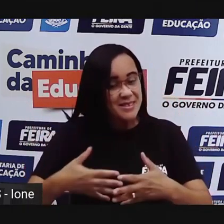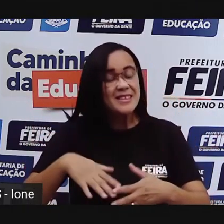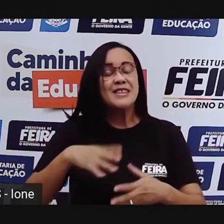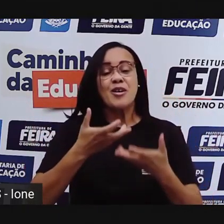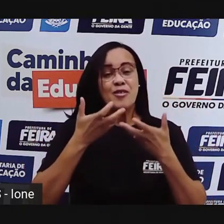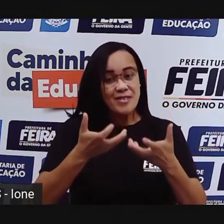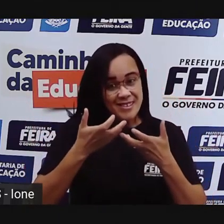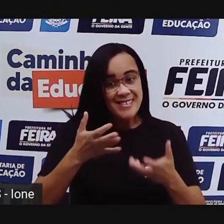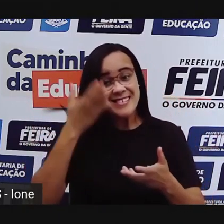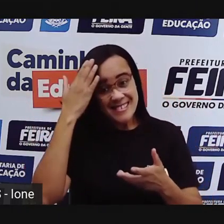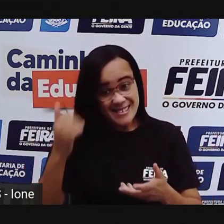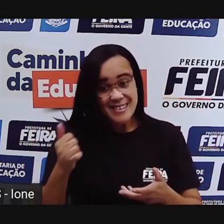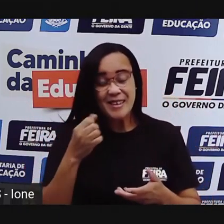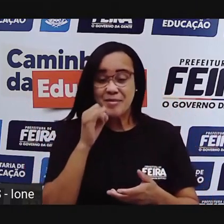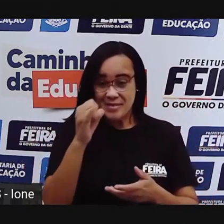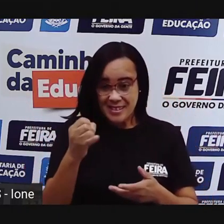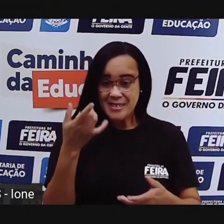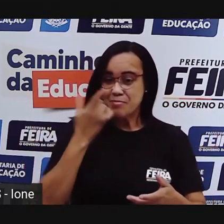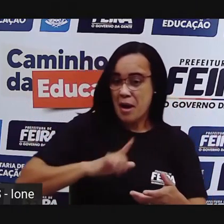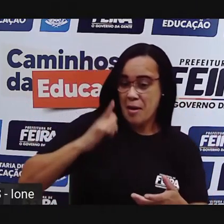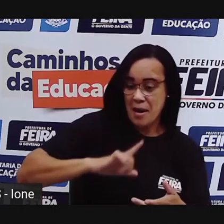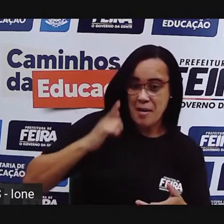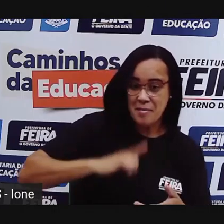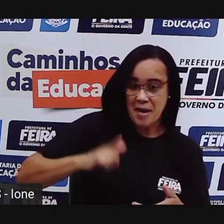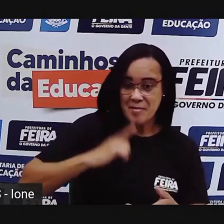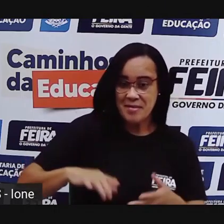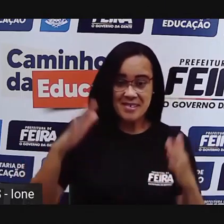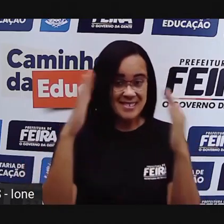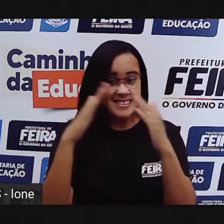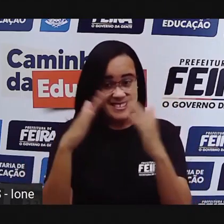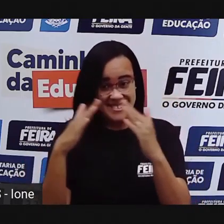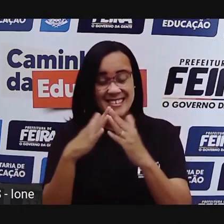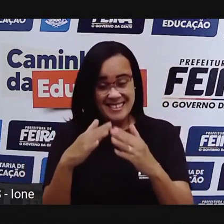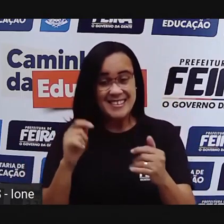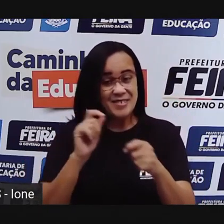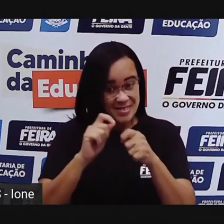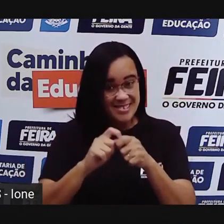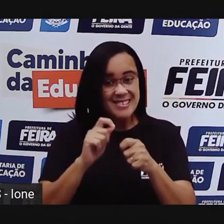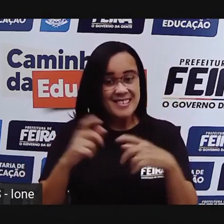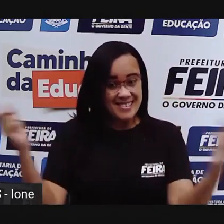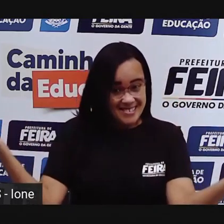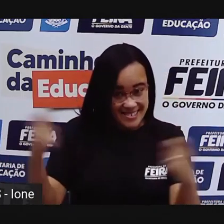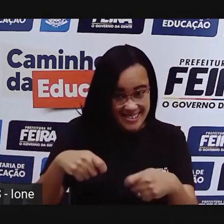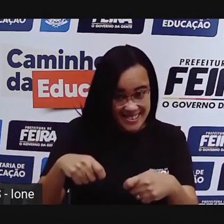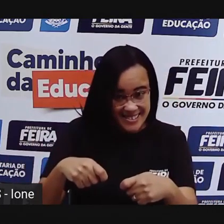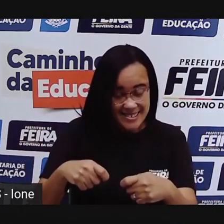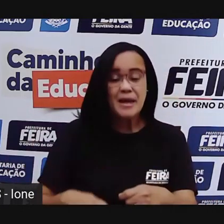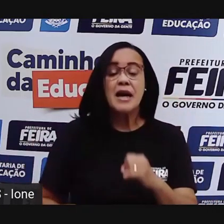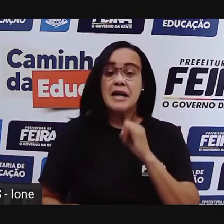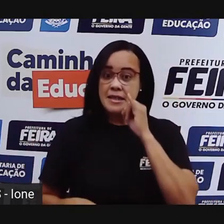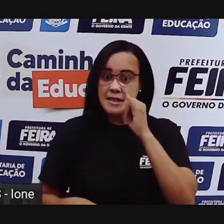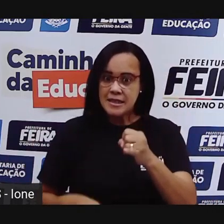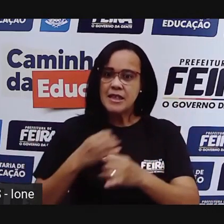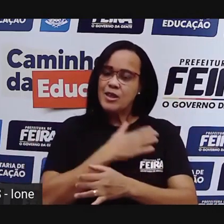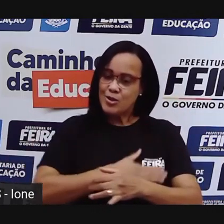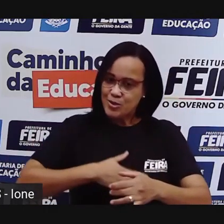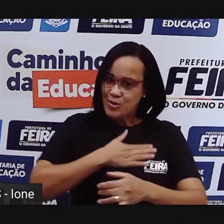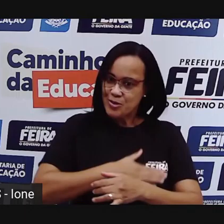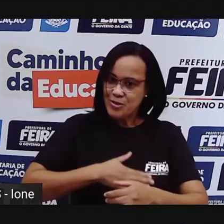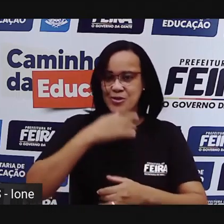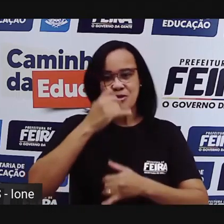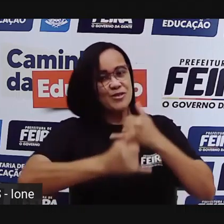saber se vocês também conseguiram fazer o balangandã na casa de vocês. E se vocês gostaram de brincar igual